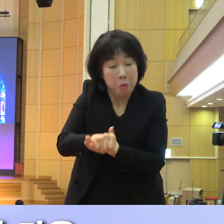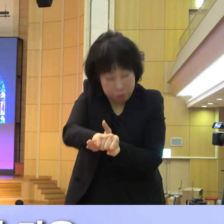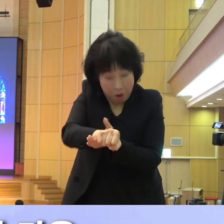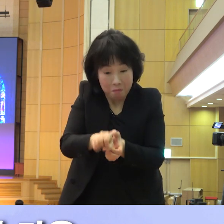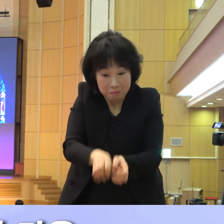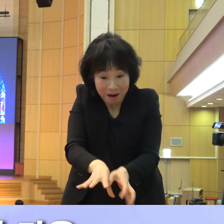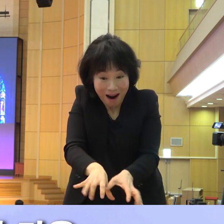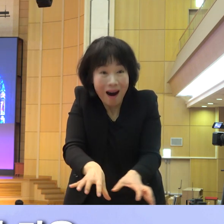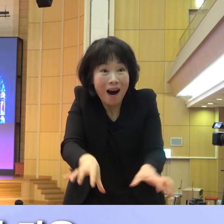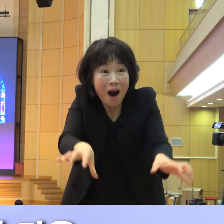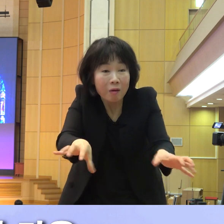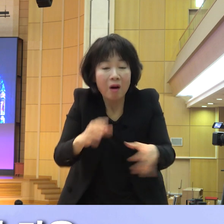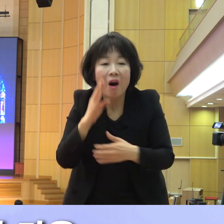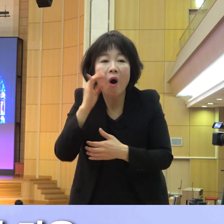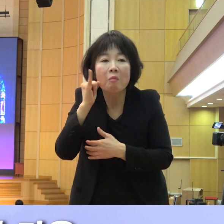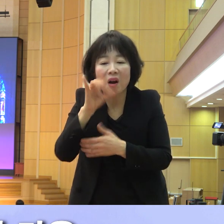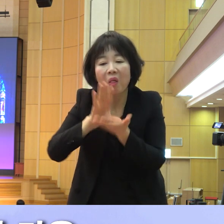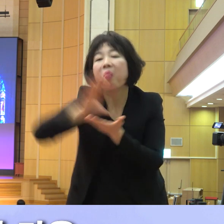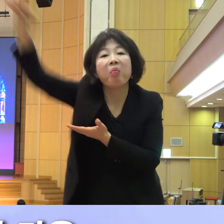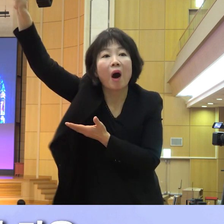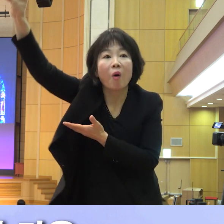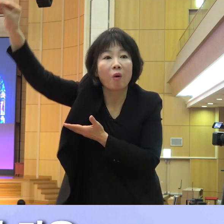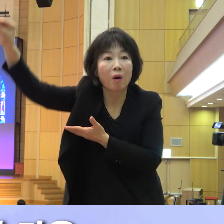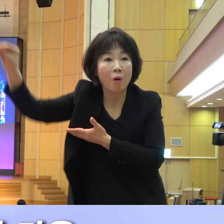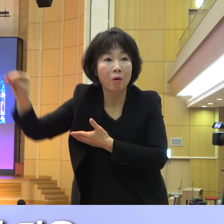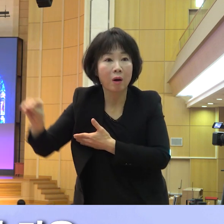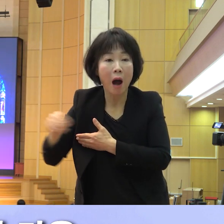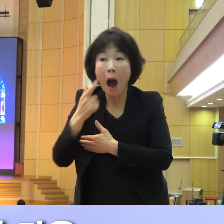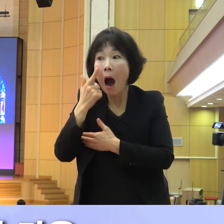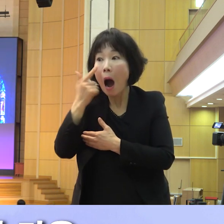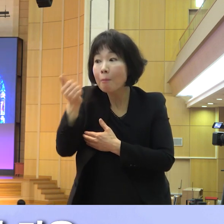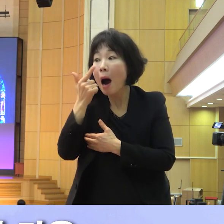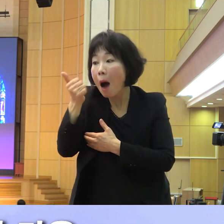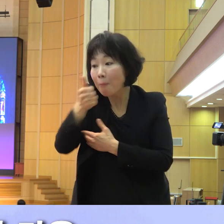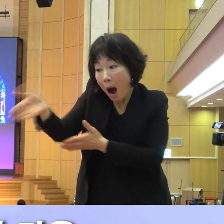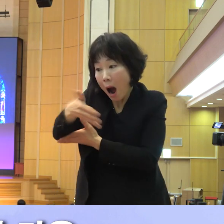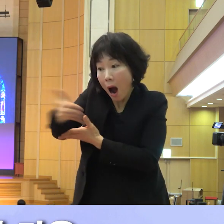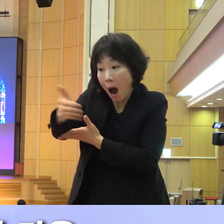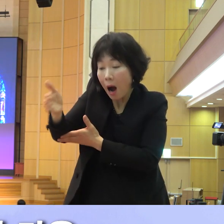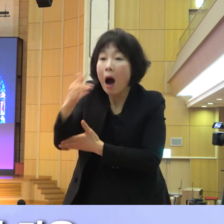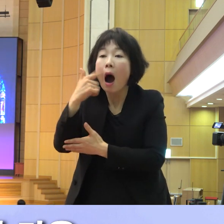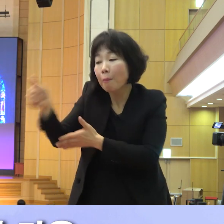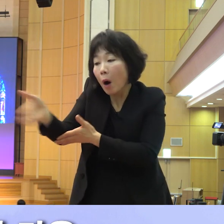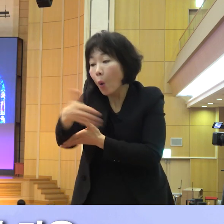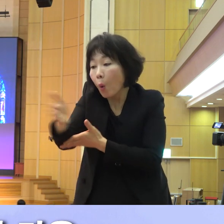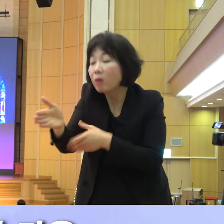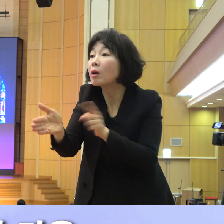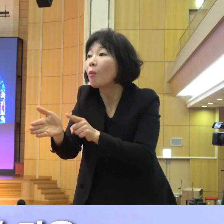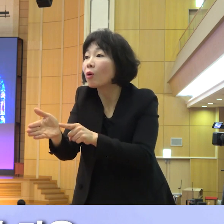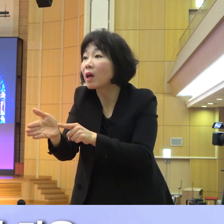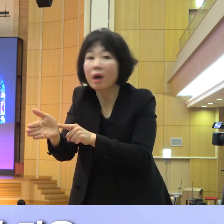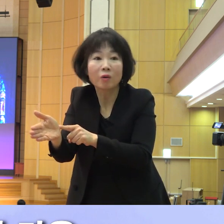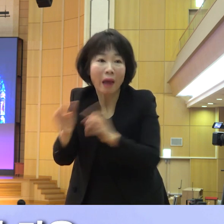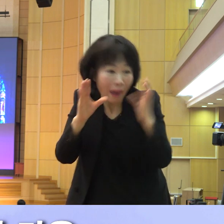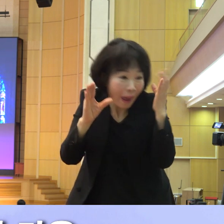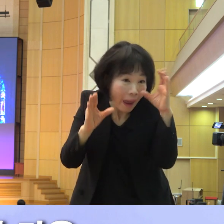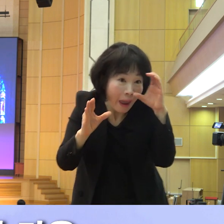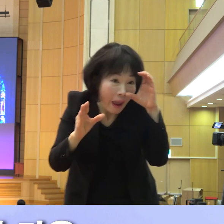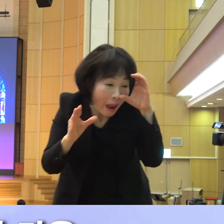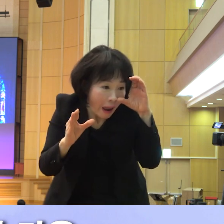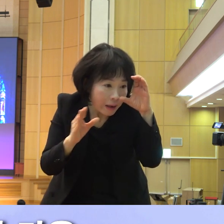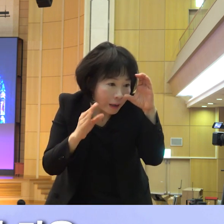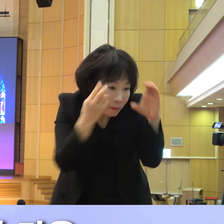가시물고기는 그 알에게 산소를 공급하기 위해서 계속해서 입에서 진액을